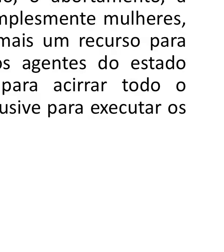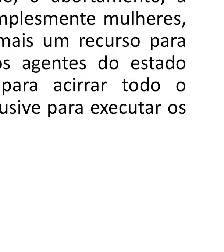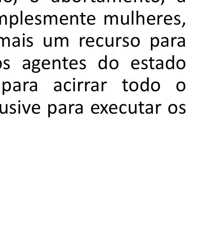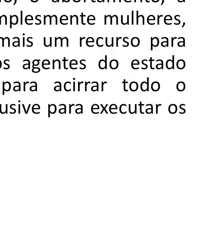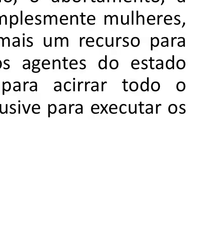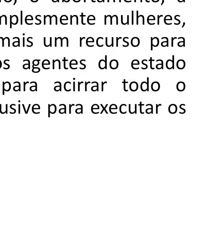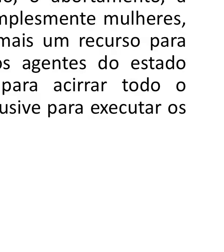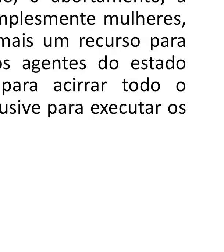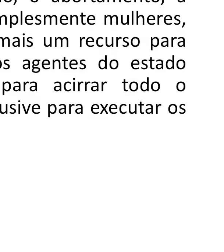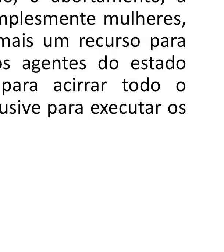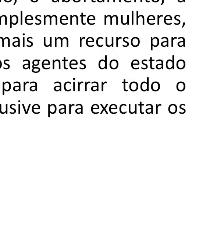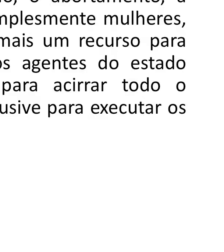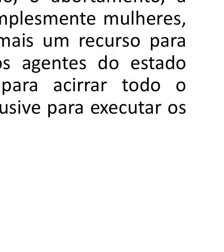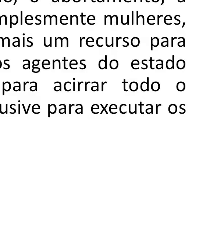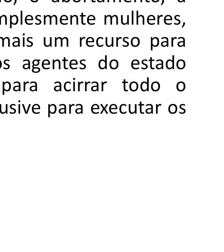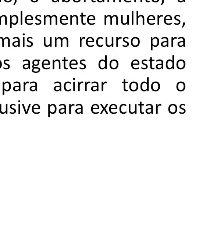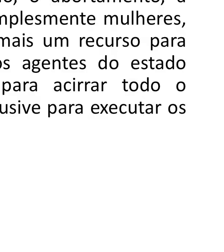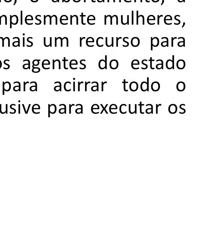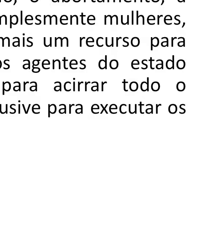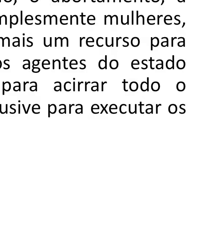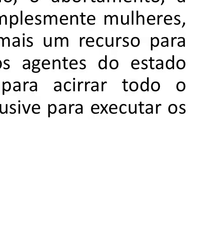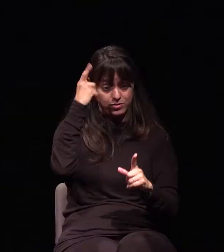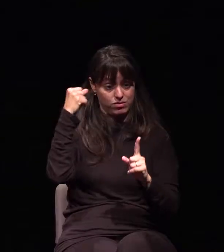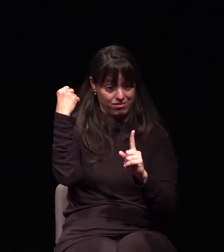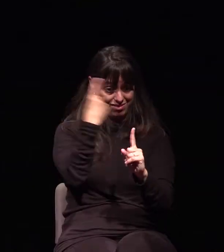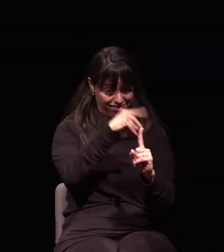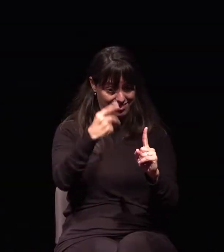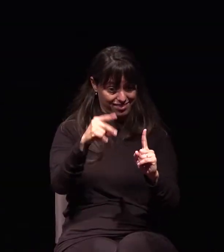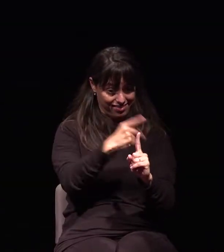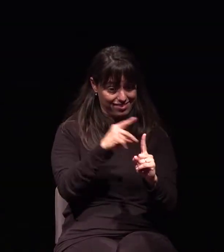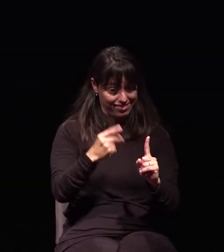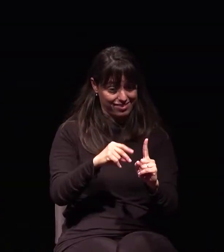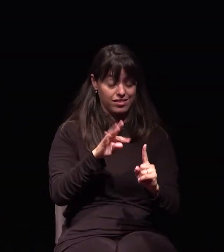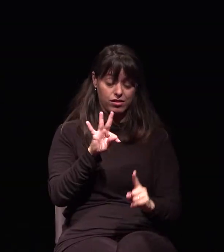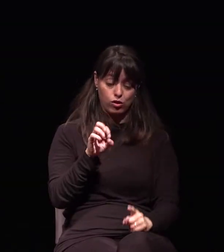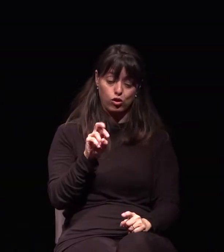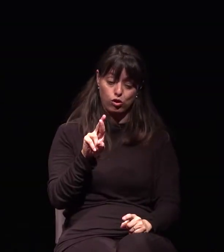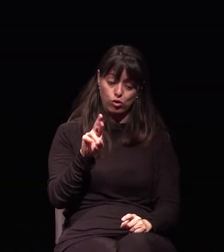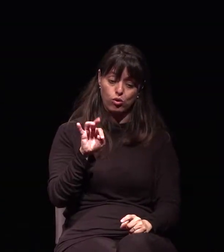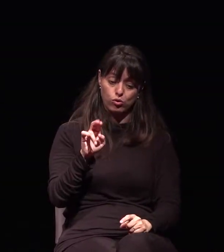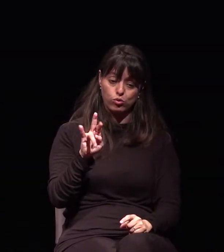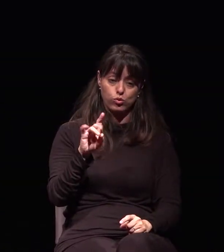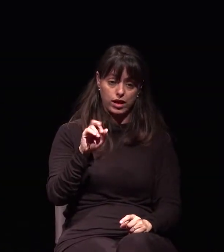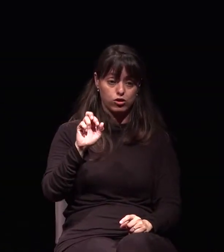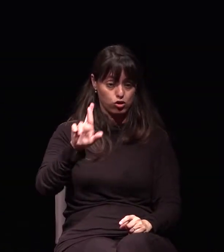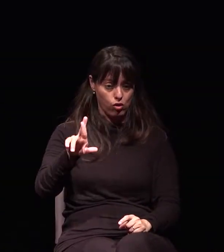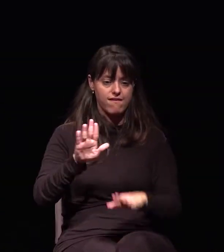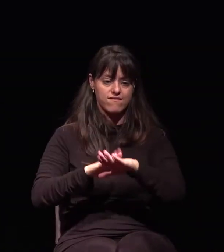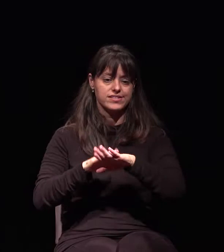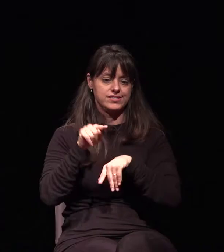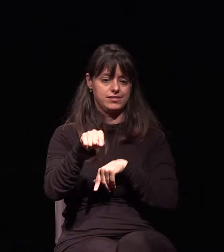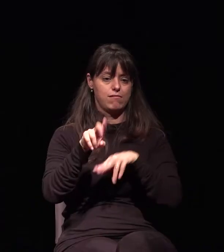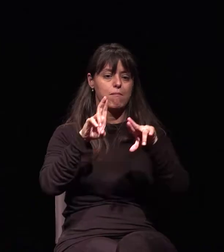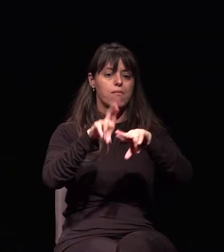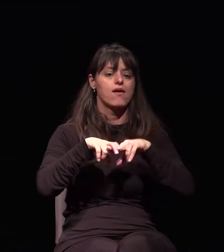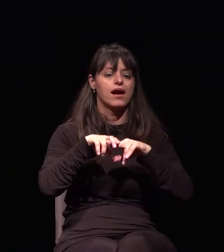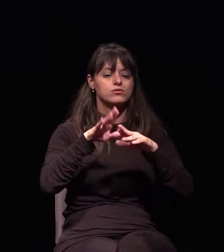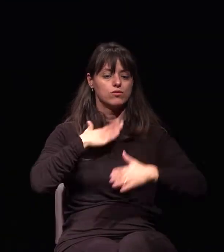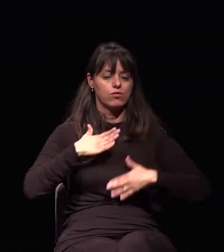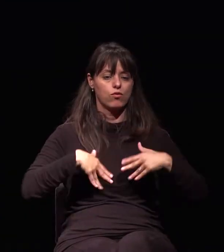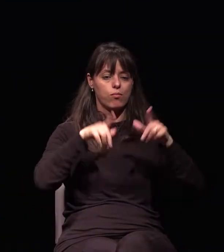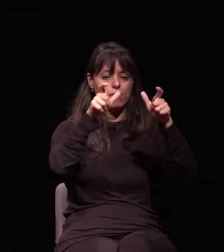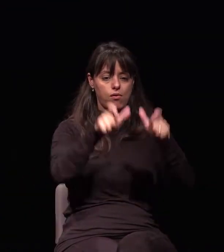né? Assim viam os torturadores. E tudo isso foi utilizado para a nossa... Aqui